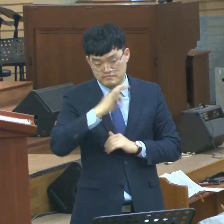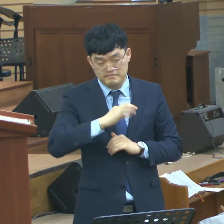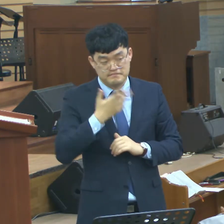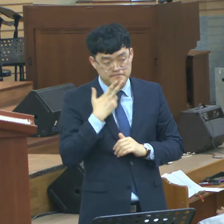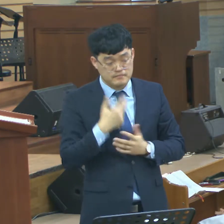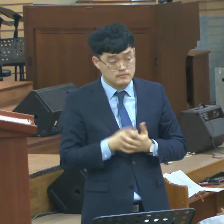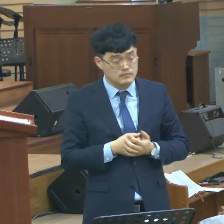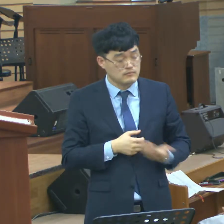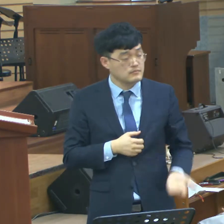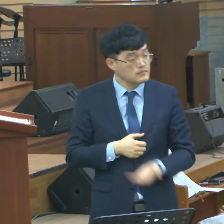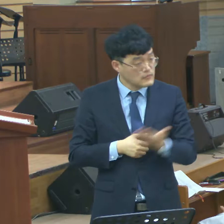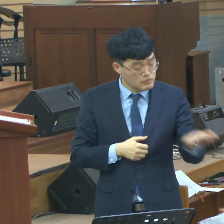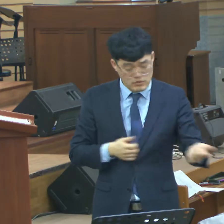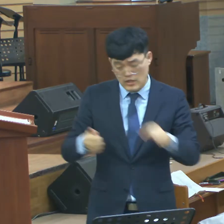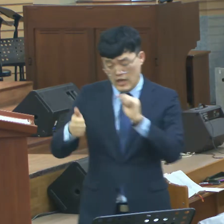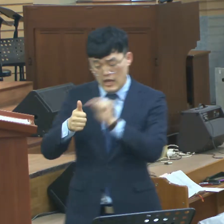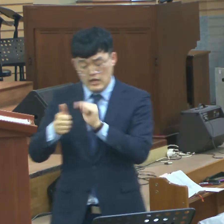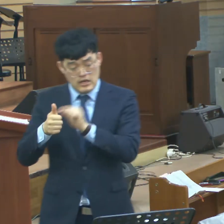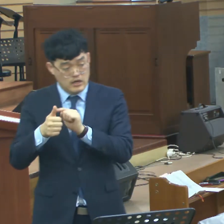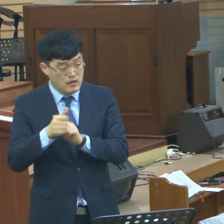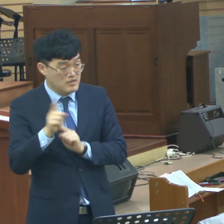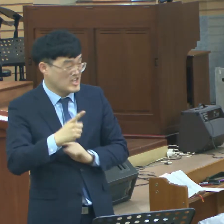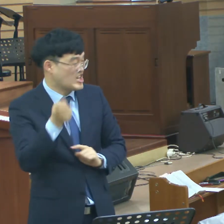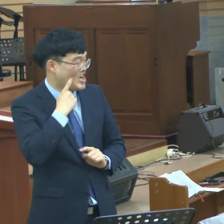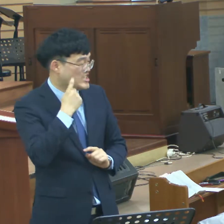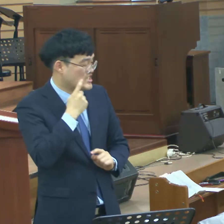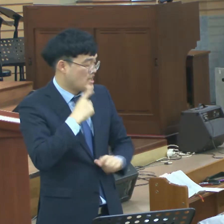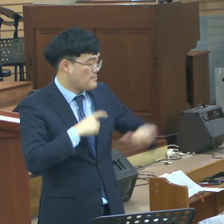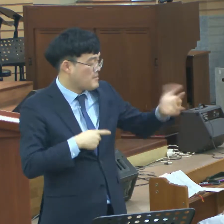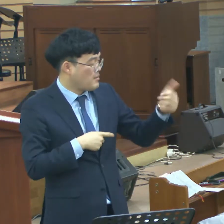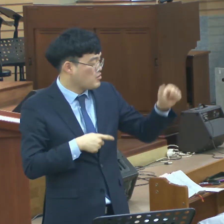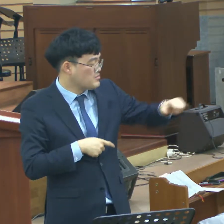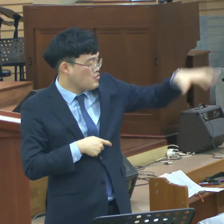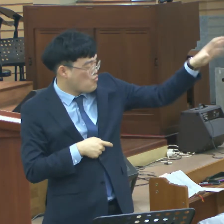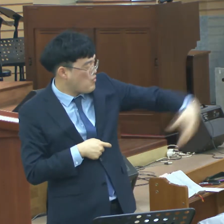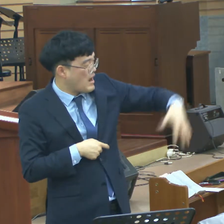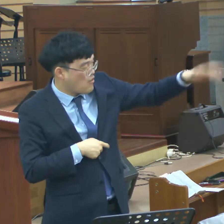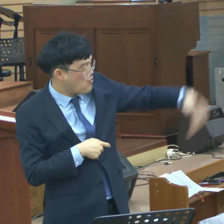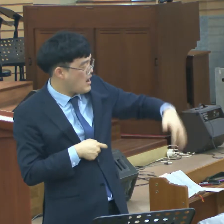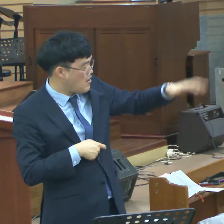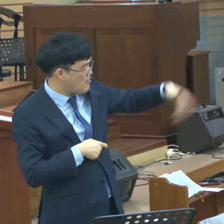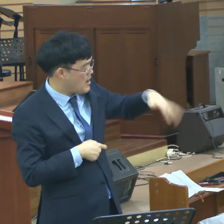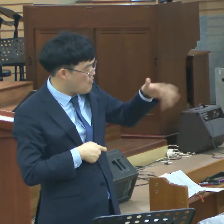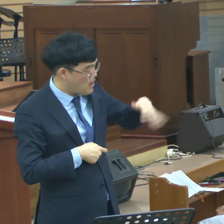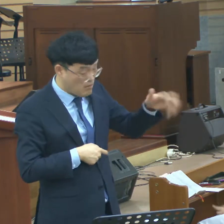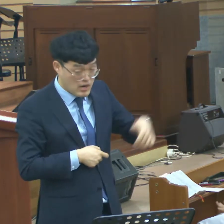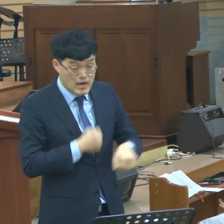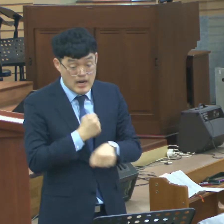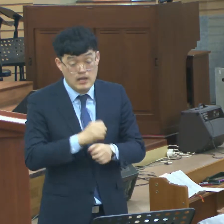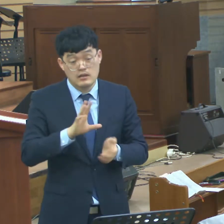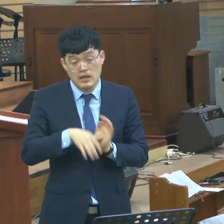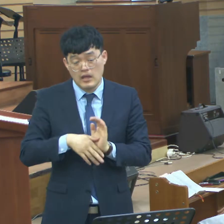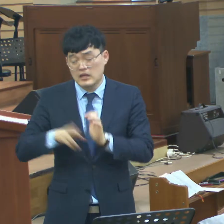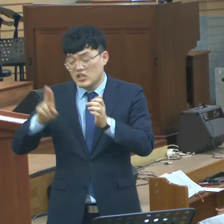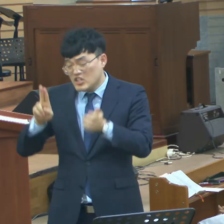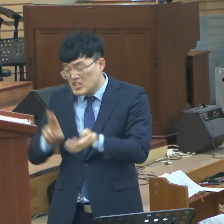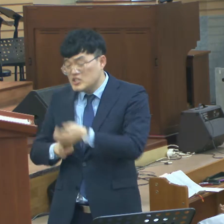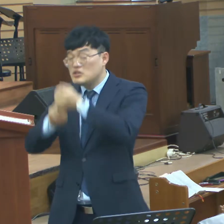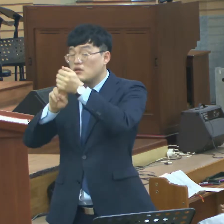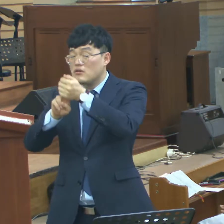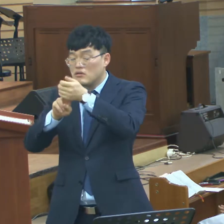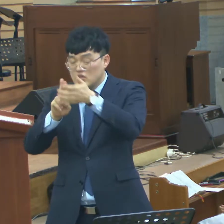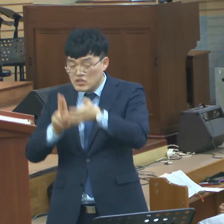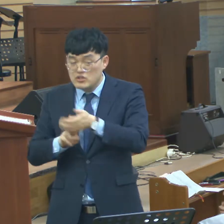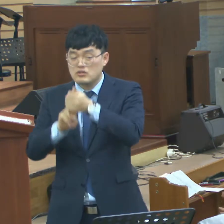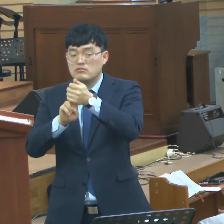하면서 혼자 올라갈 수 있었느냐 하는 거예요. 기적이 그를 믿음을 좋게 한 건 아닌 것 같다. 그런 말씀이에요. 엘리야의